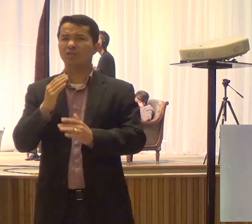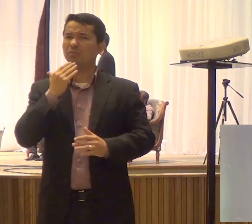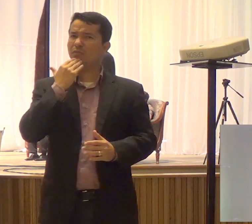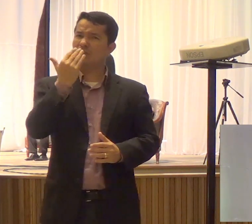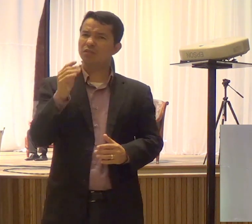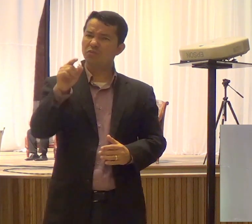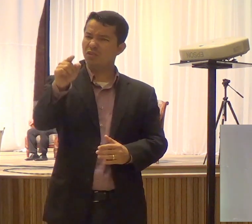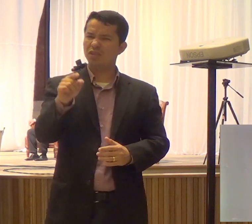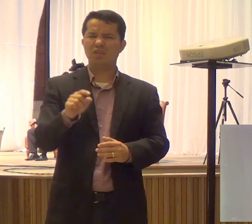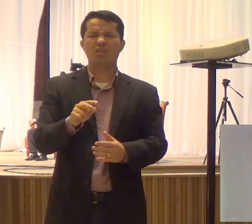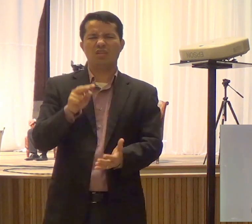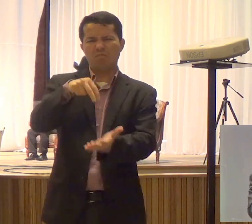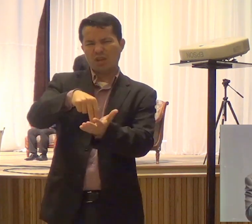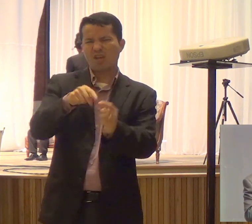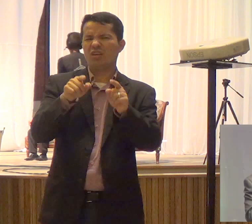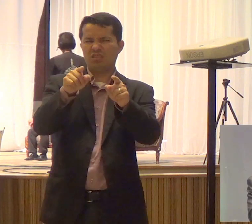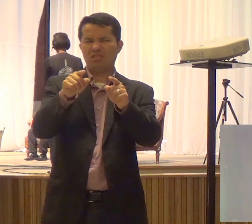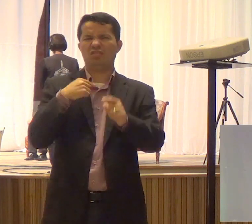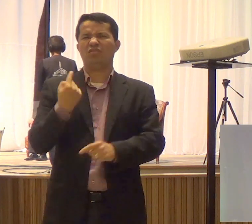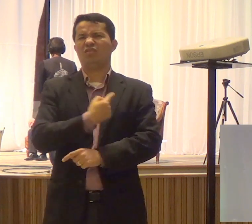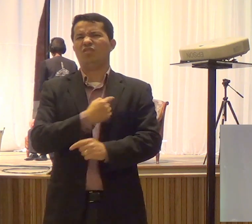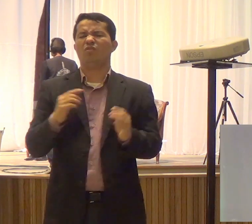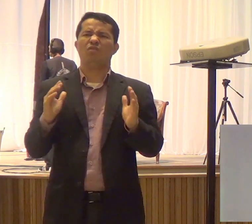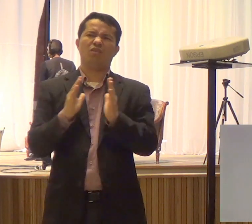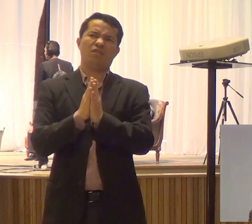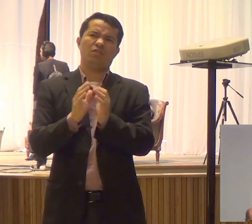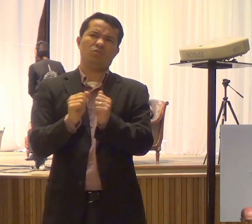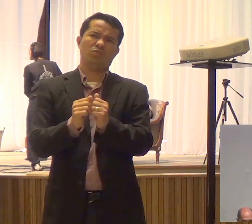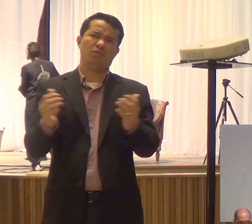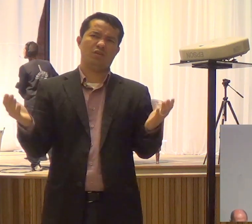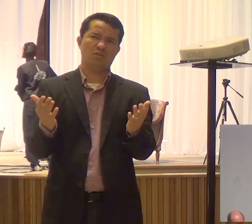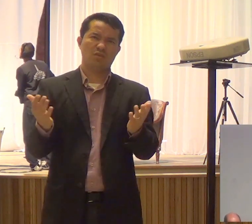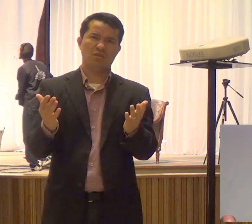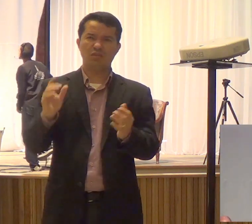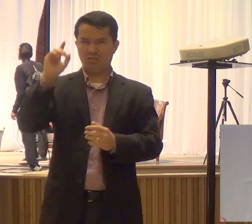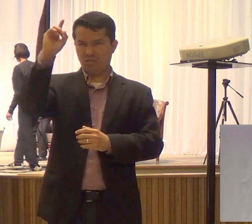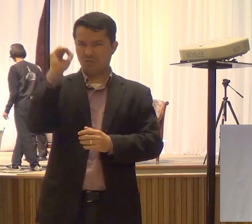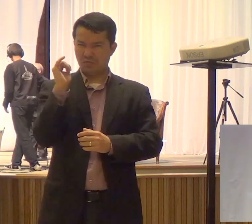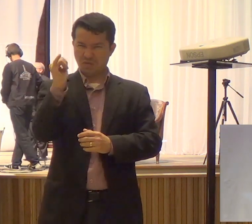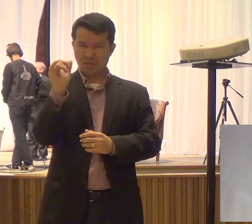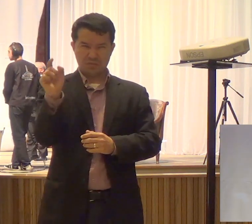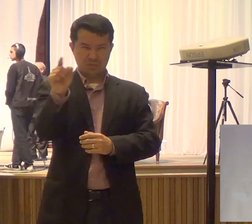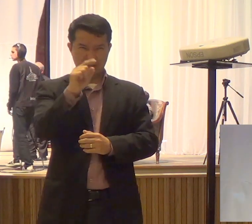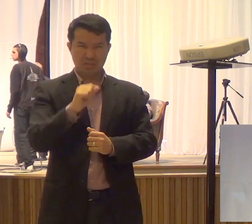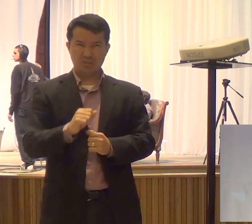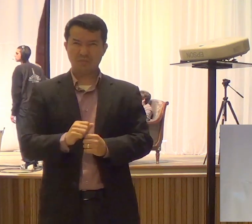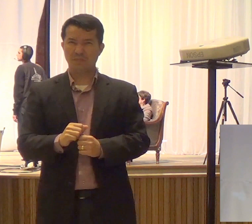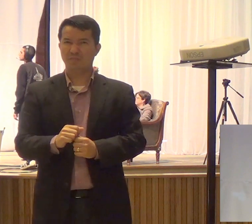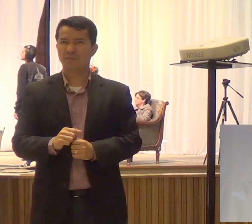comigo, aí onde você está mesmo, porque a gente vai orar juntos. É com você que Deus tem falado.